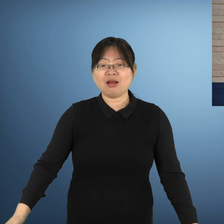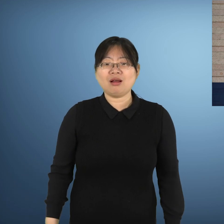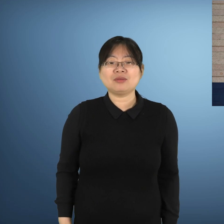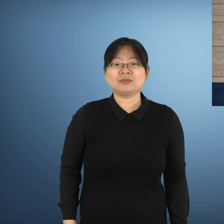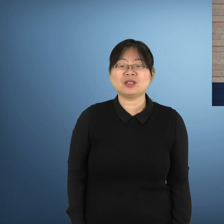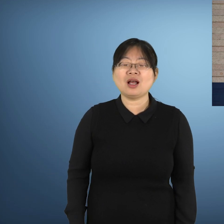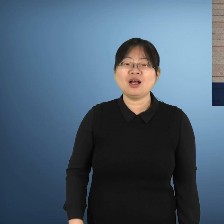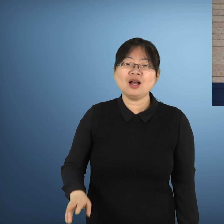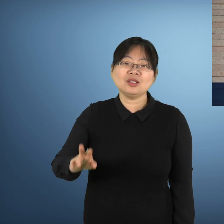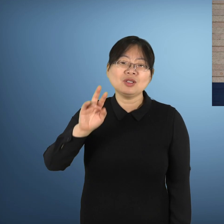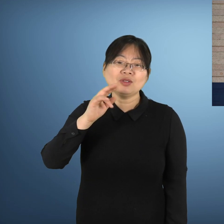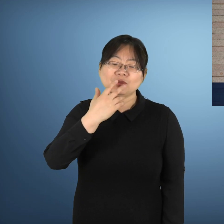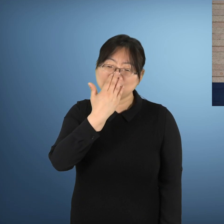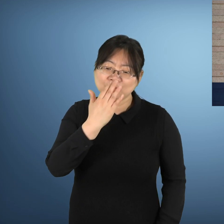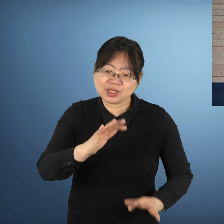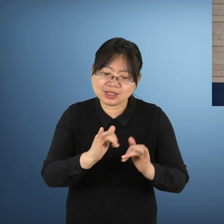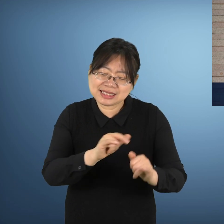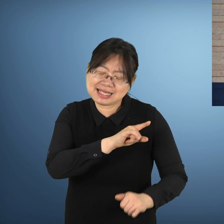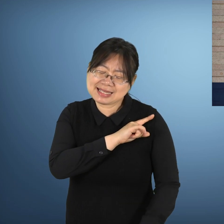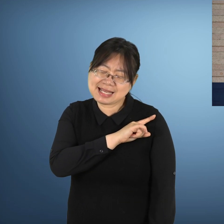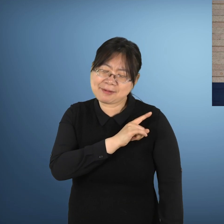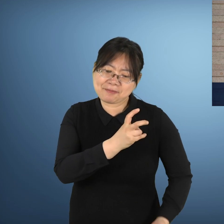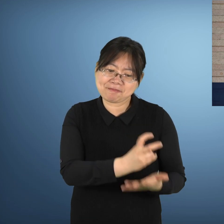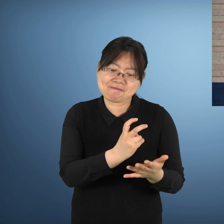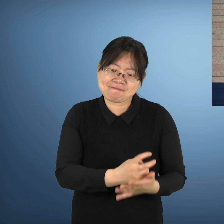유대인들이 가장 율법에도 혐오하는